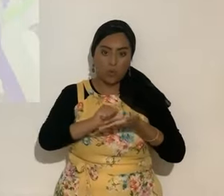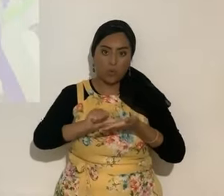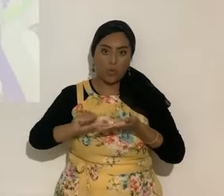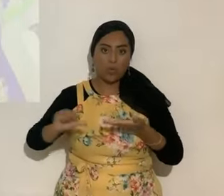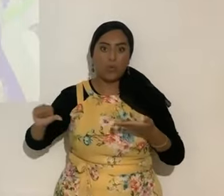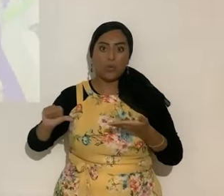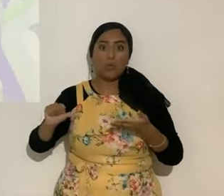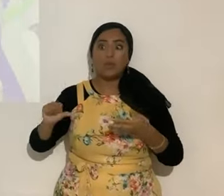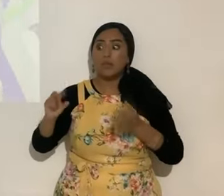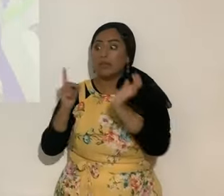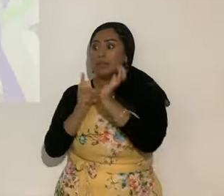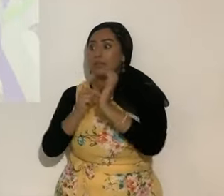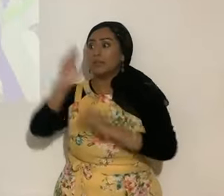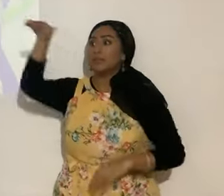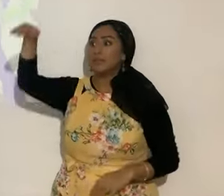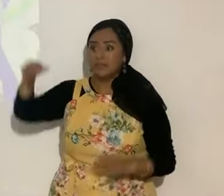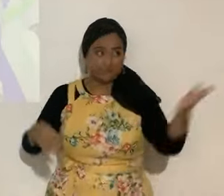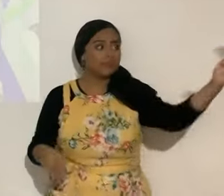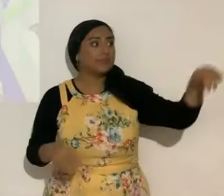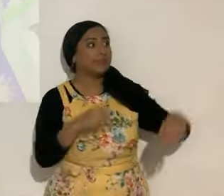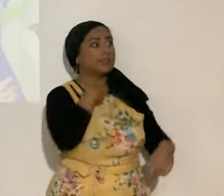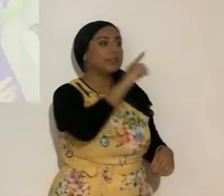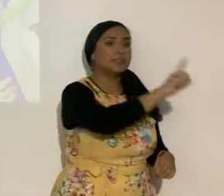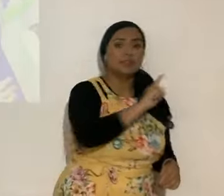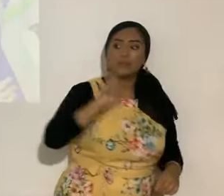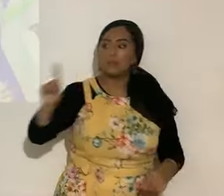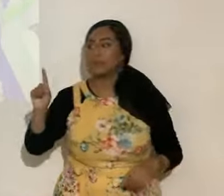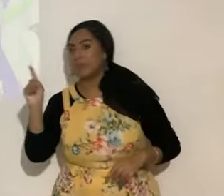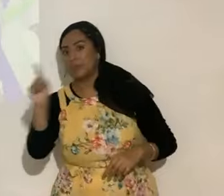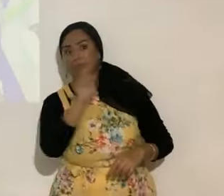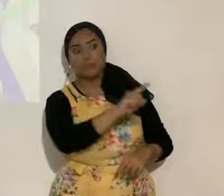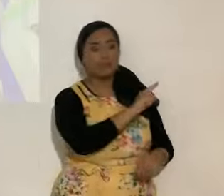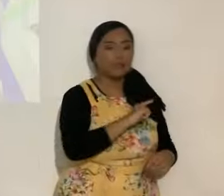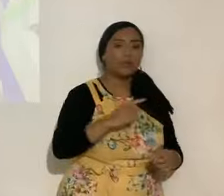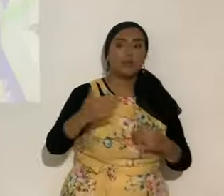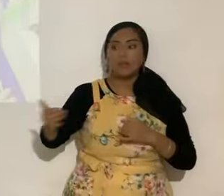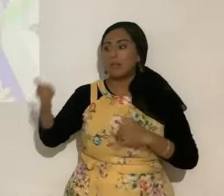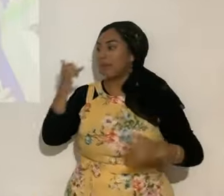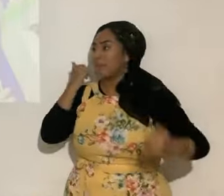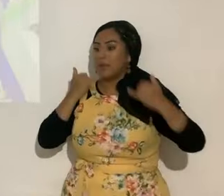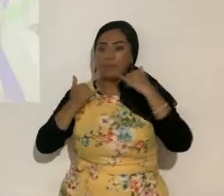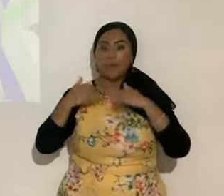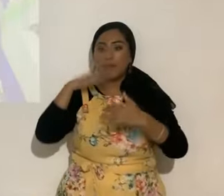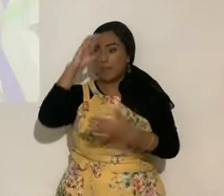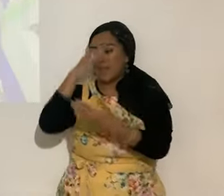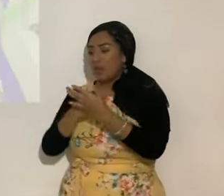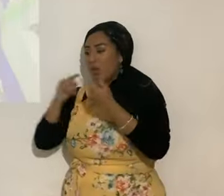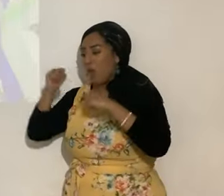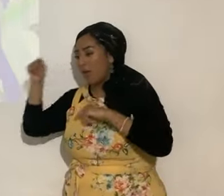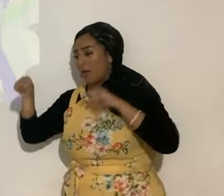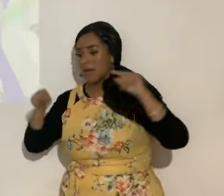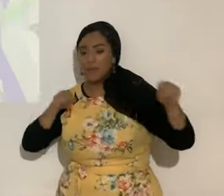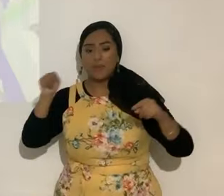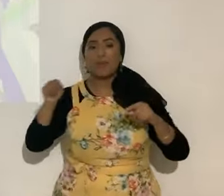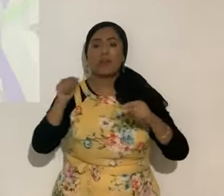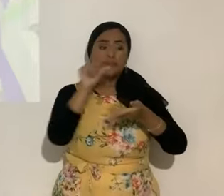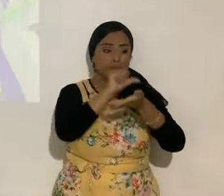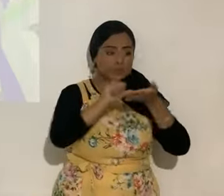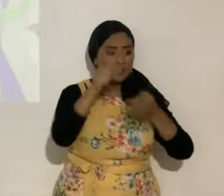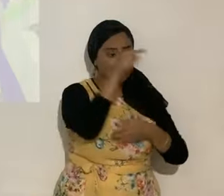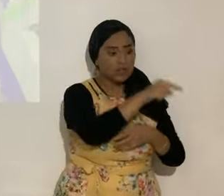etcétera, y el Dr. Palacios acá, y el Dr. Palacios para allá, y el Dr. Palacios, mi hijo tiene eso, y mi hijo tiene un dolor acá, el Dr. Palacios me apena a mi